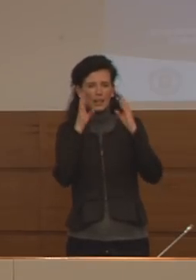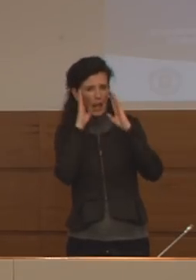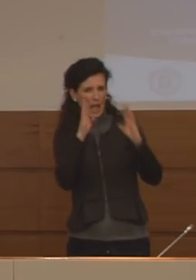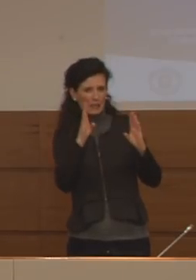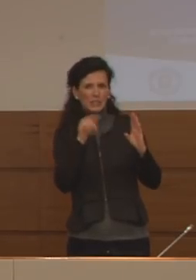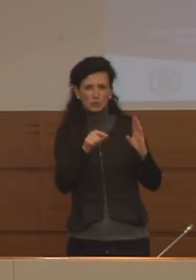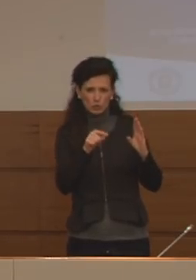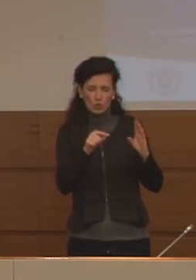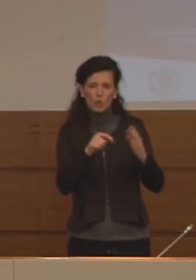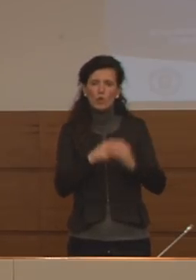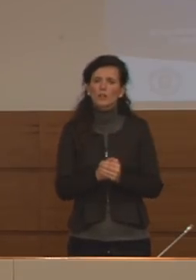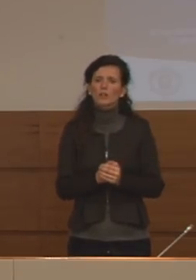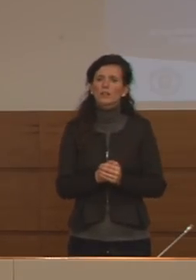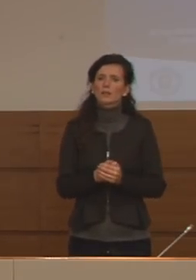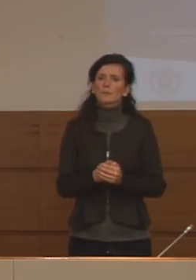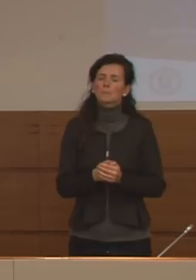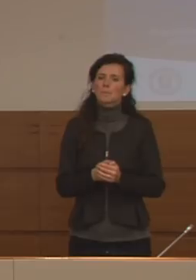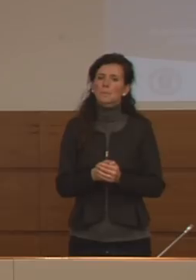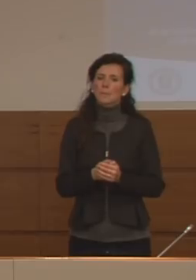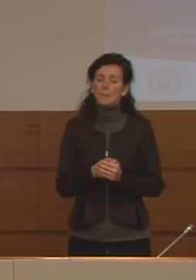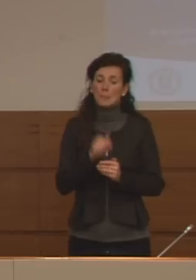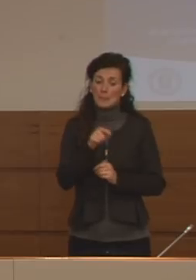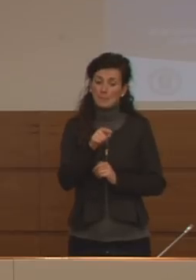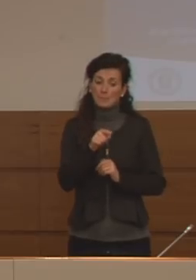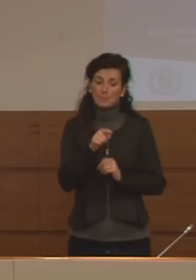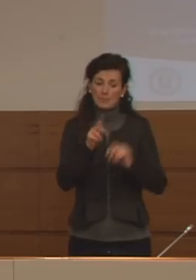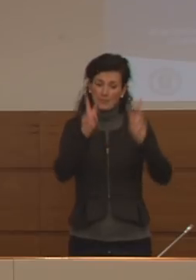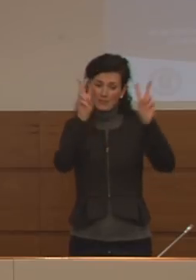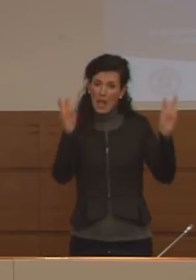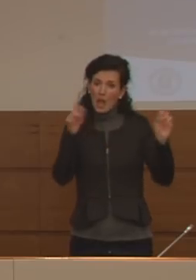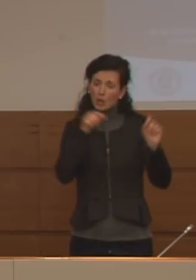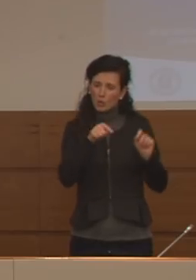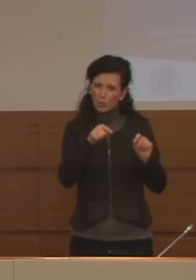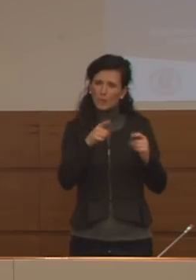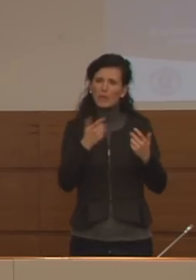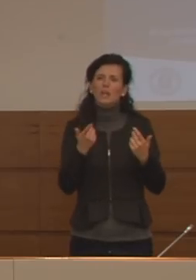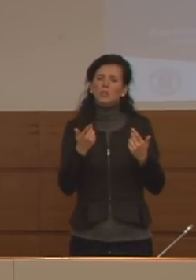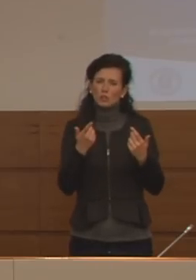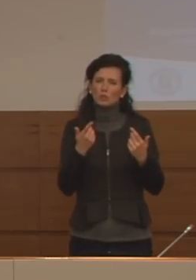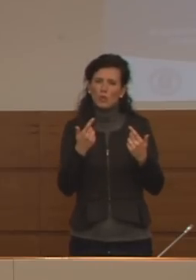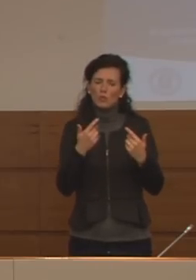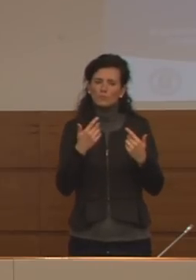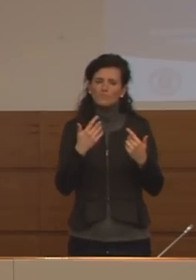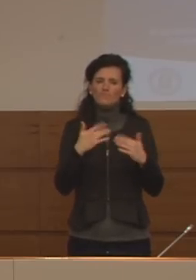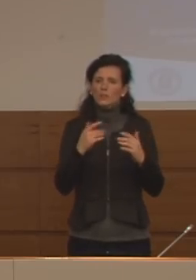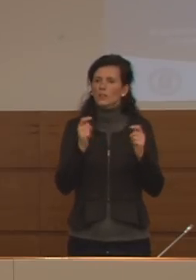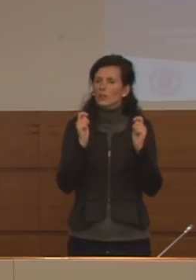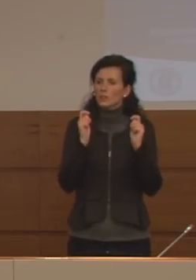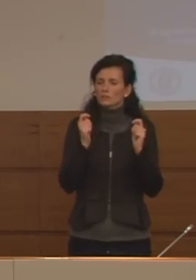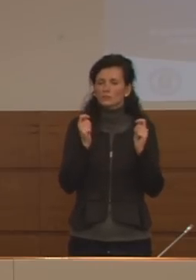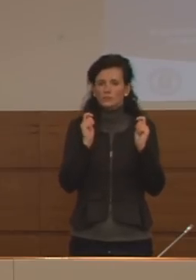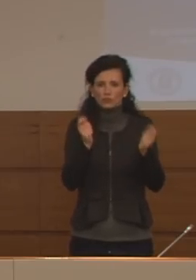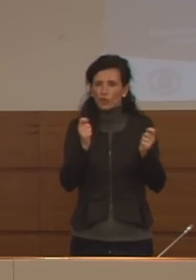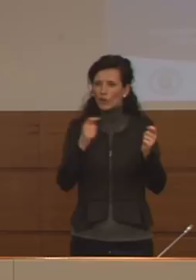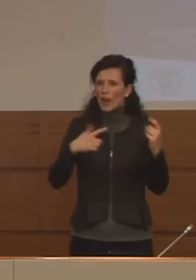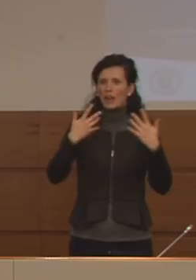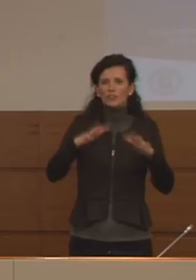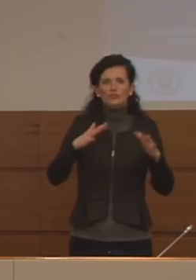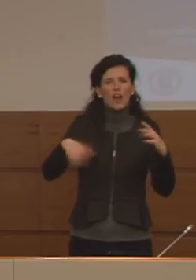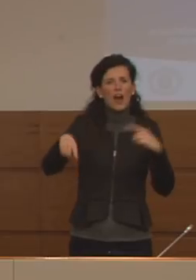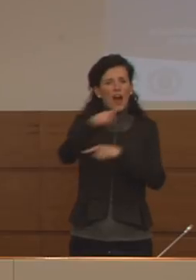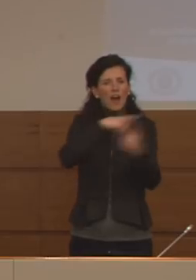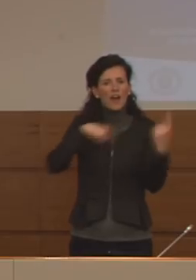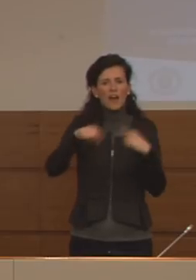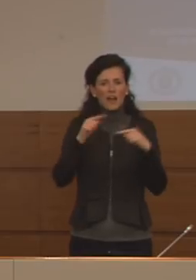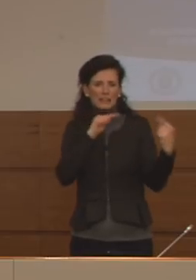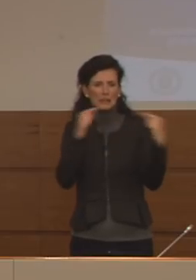al di là il tema si è molto focalizzato anche il dibattito dei media sui sui lippi sul sul tema che